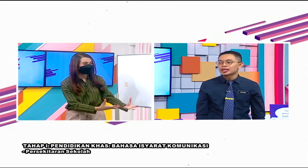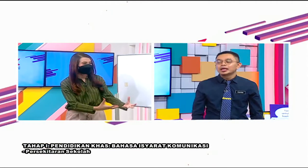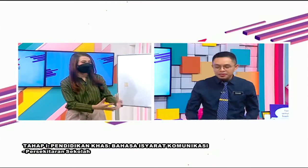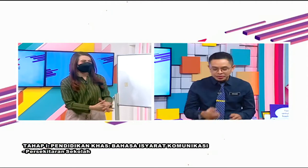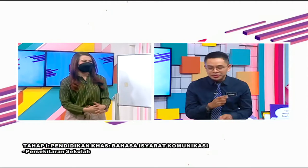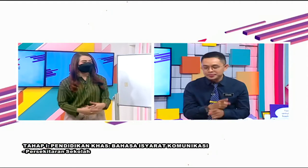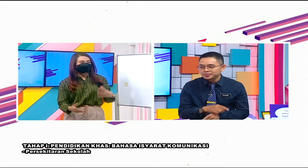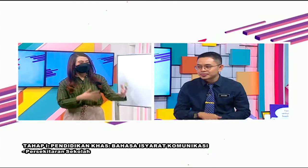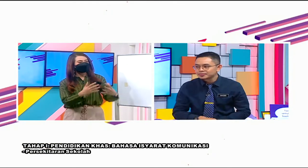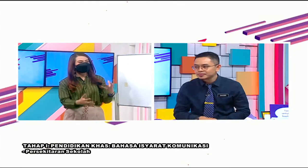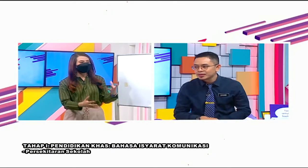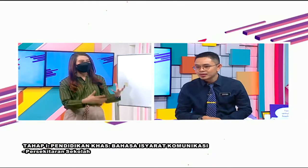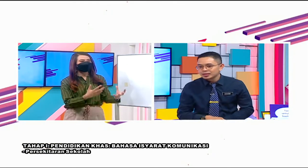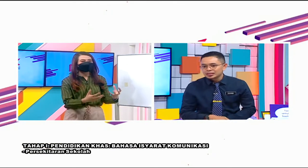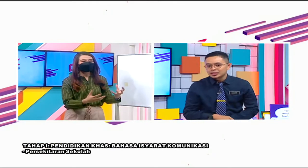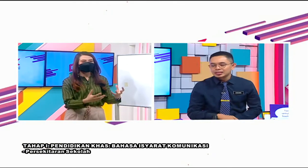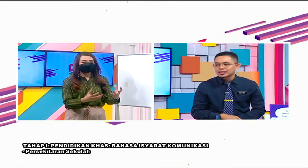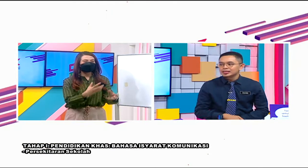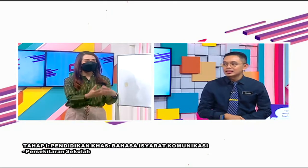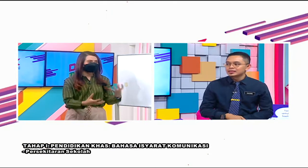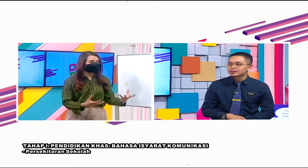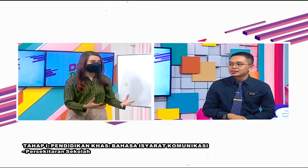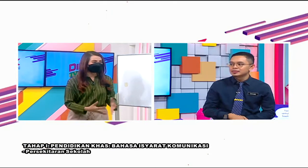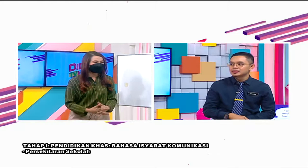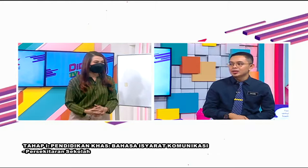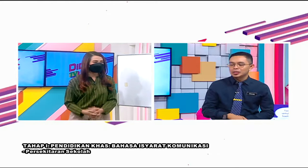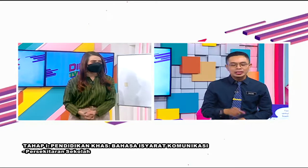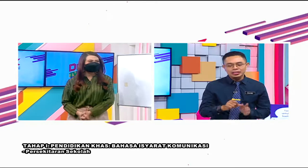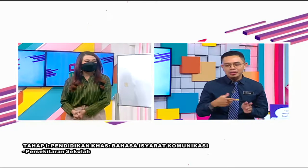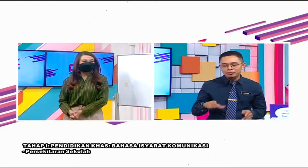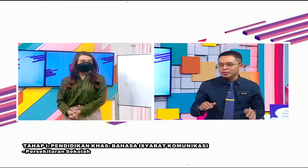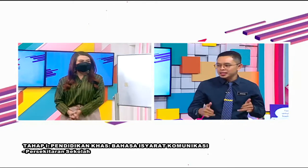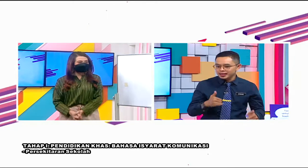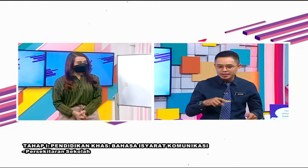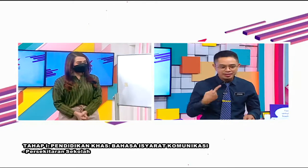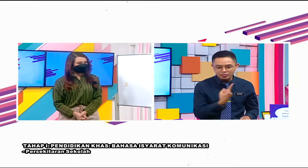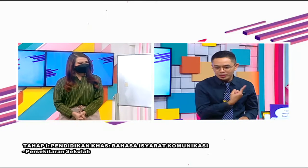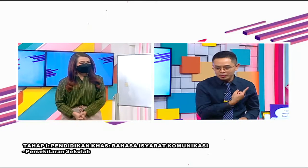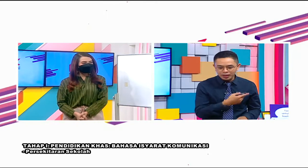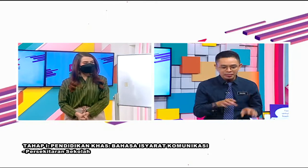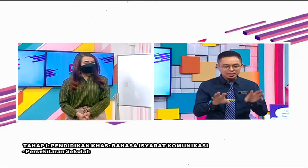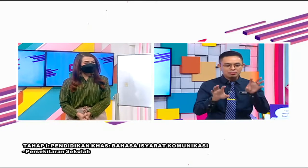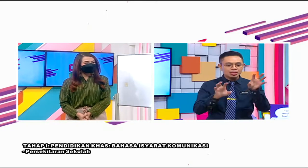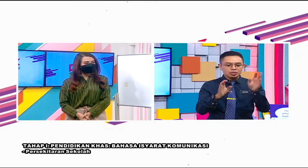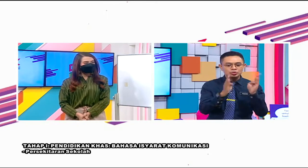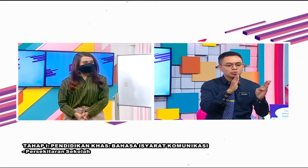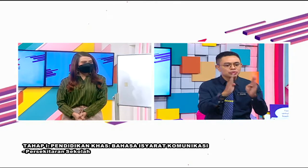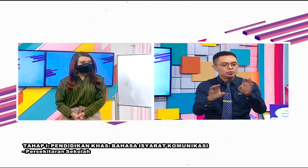Ya, betul. Kalau selain daripada permainan, apa lagi bahan yang boleh digunakan? Okey, selain permainan, kita boleh buat macam susun-susun